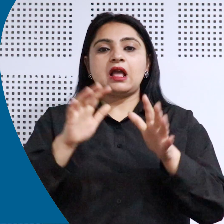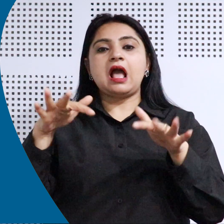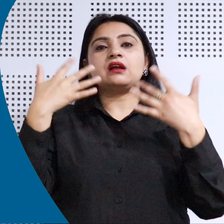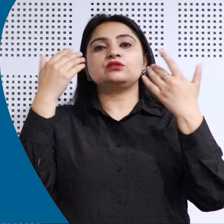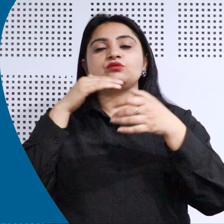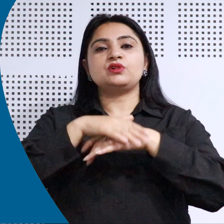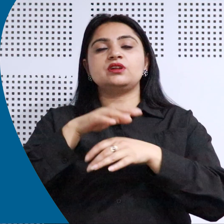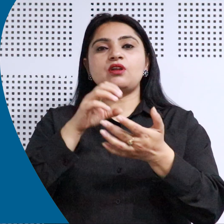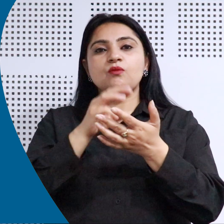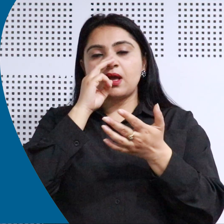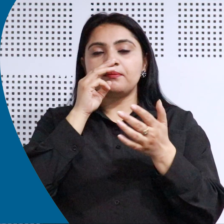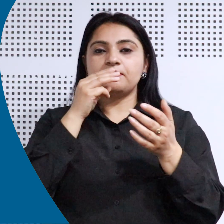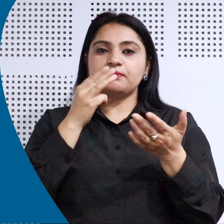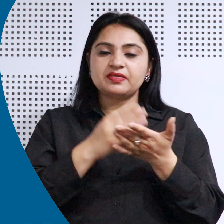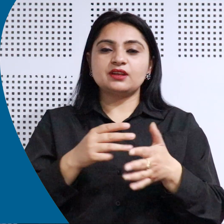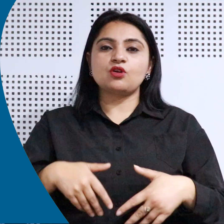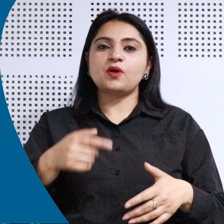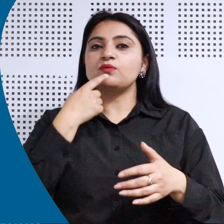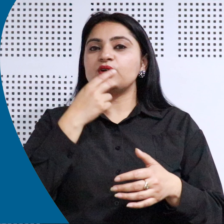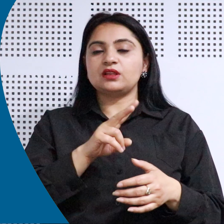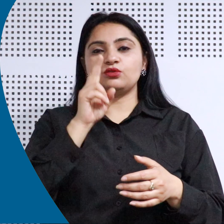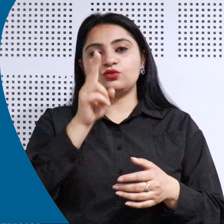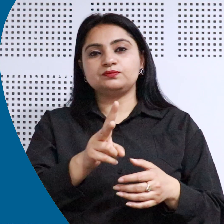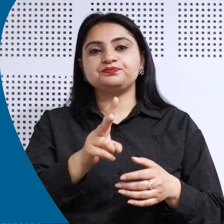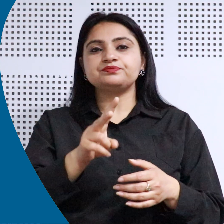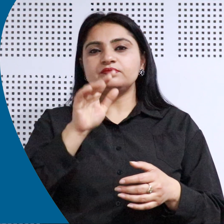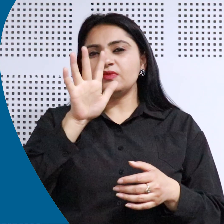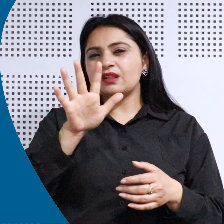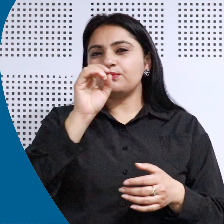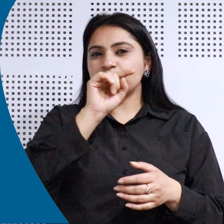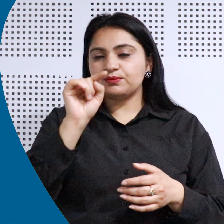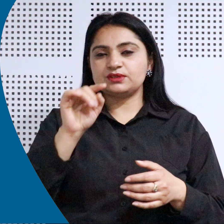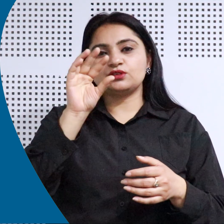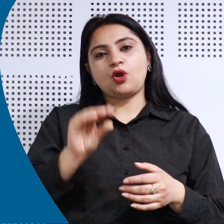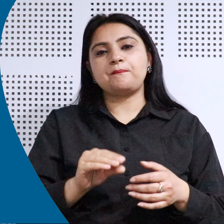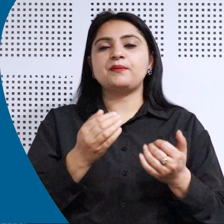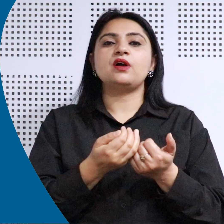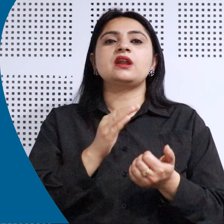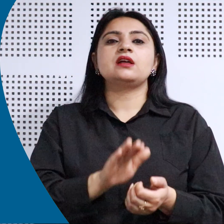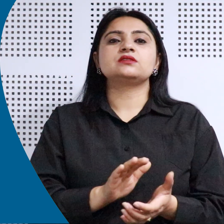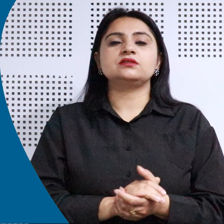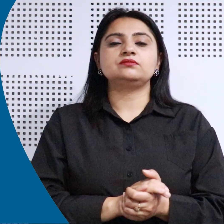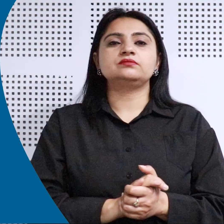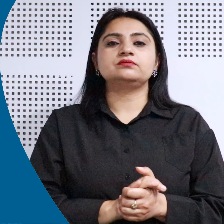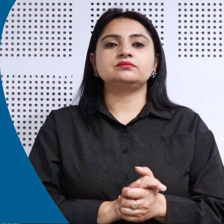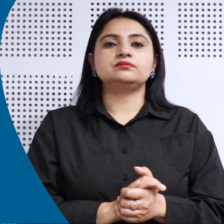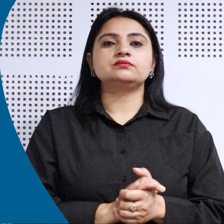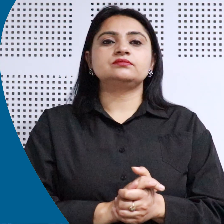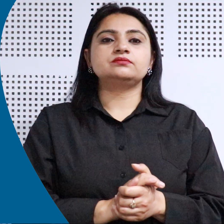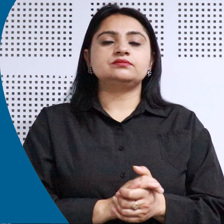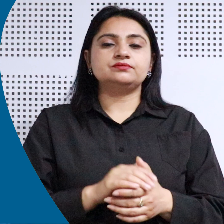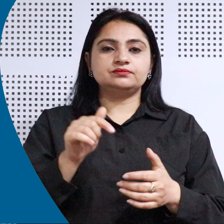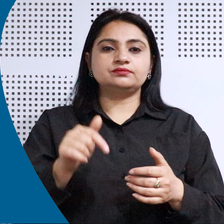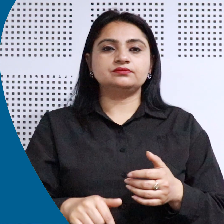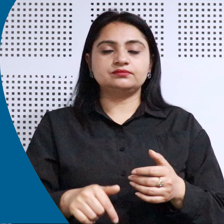मात्रै रमाउने, यी सबै कुराको अन्त्य गर्ने त संघीय निजामती सेवाले 50% हल गर्छ। निमित्त प्रशासकीय प्रमुखको भरमा